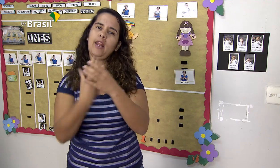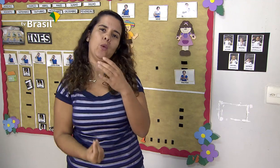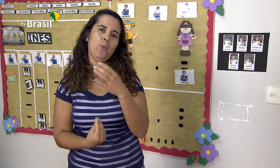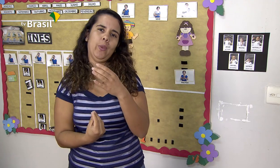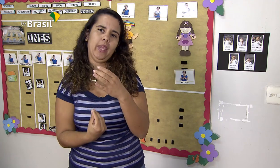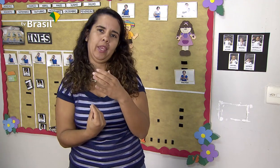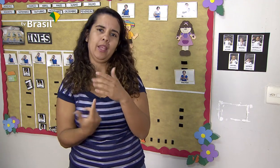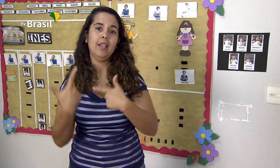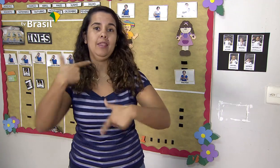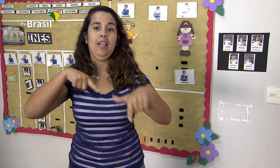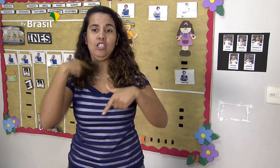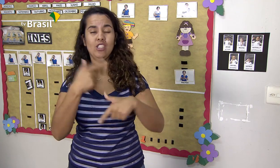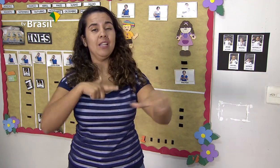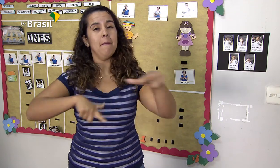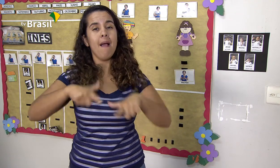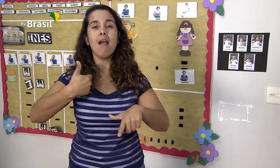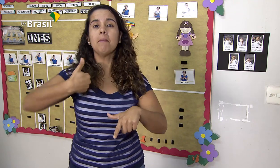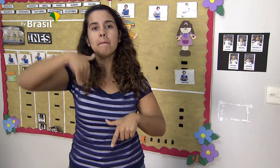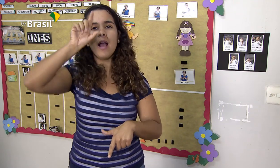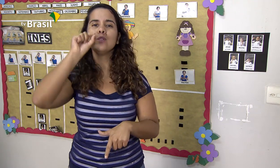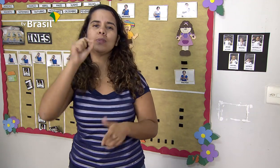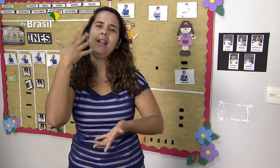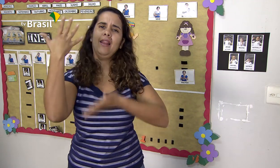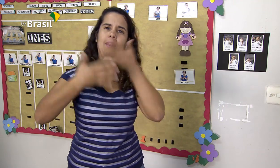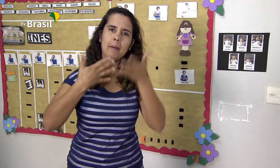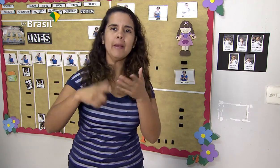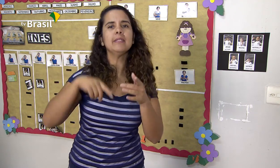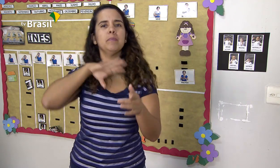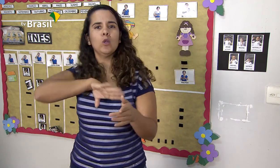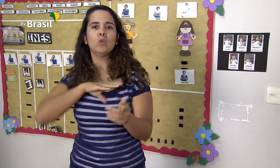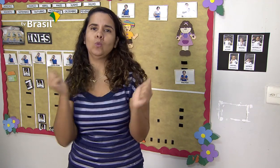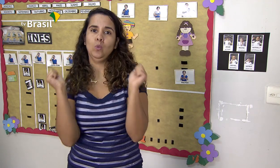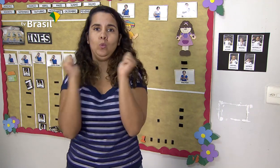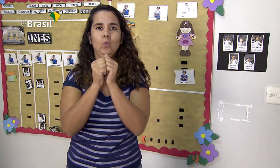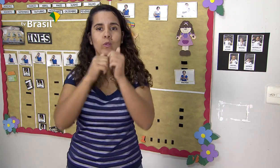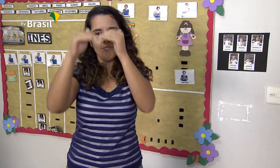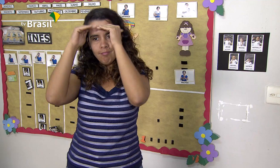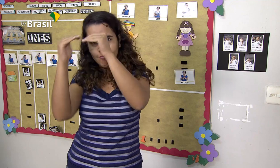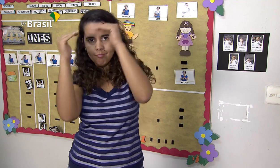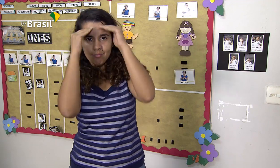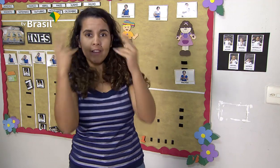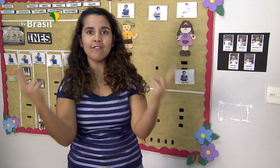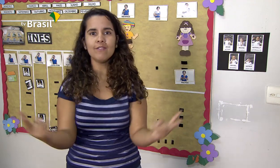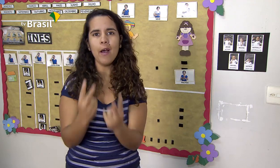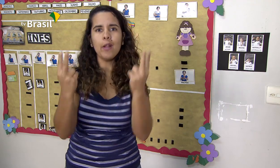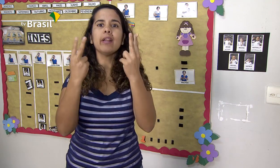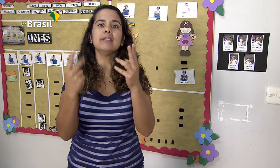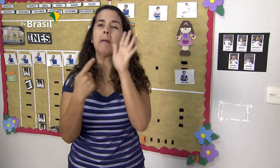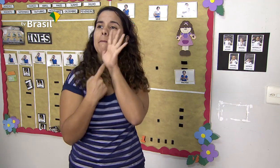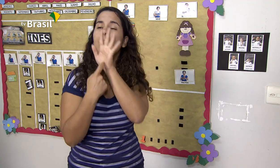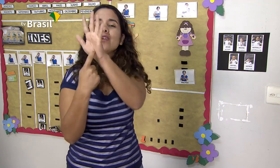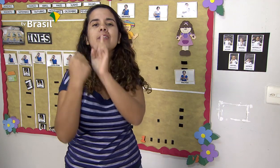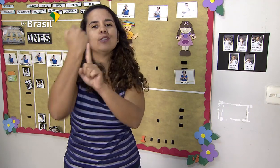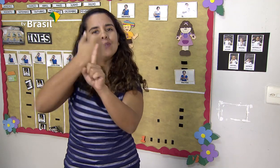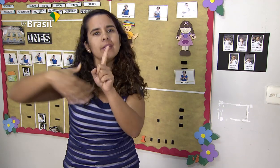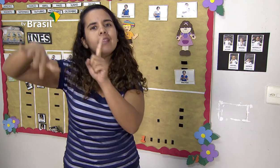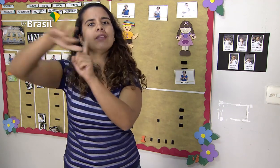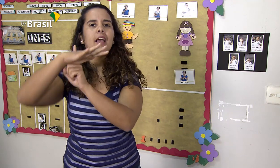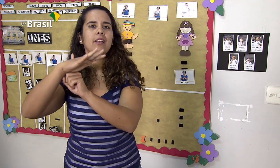então tem uma facilidade maior de trabalhar e de respeitar essas crianças valorizando, porque eles se comunicam e entender que eles vão